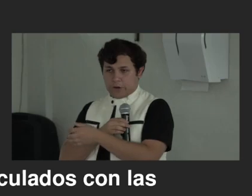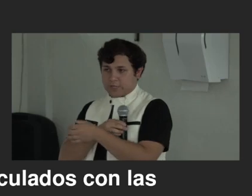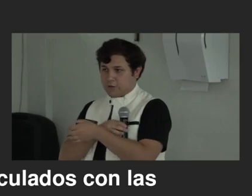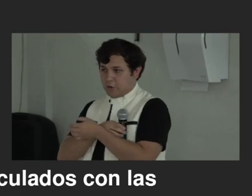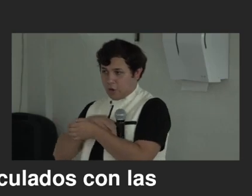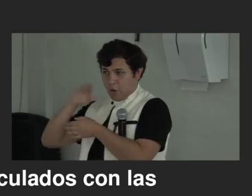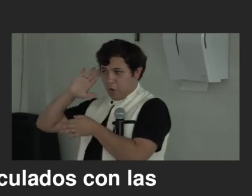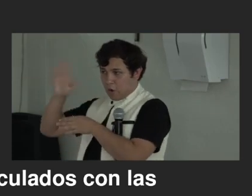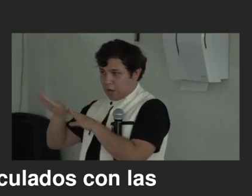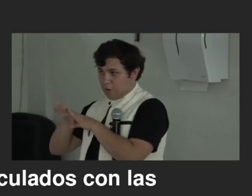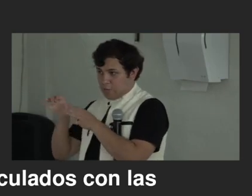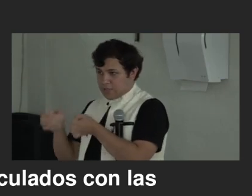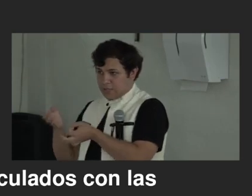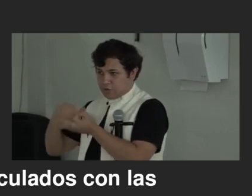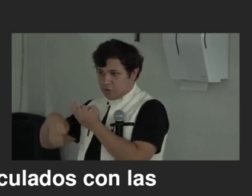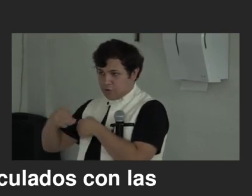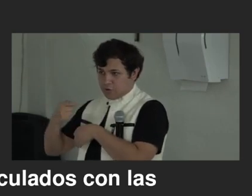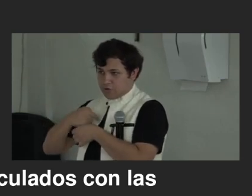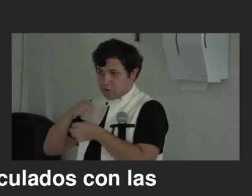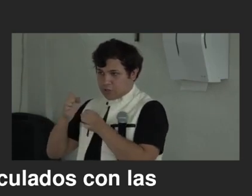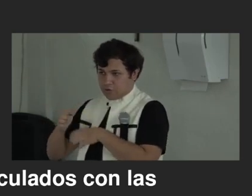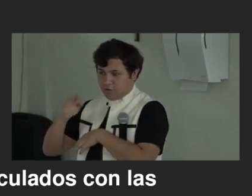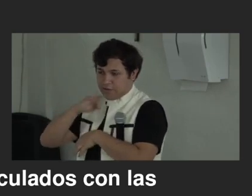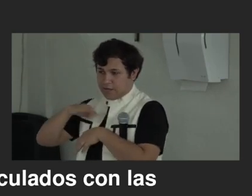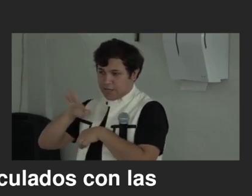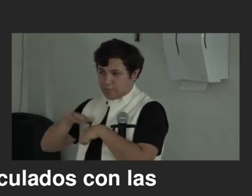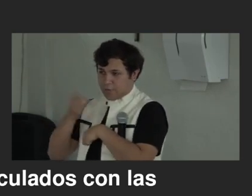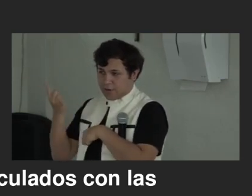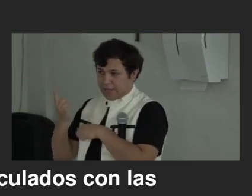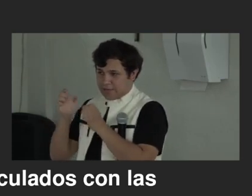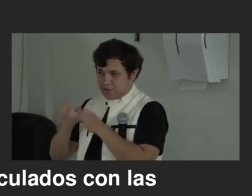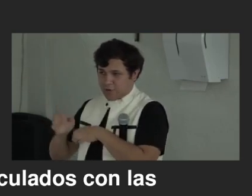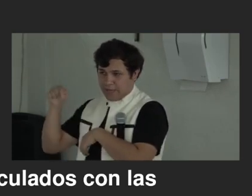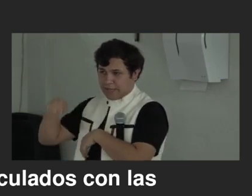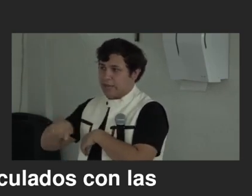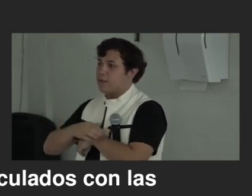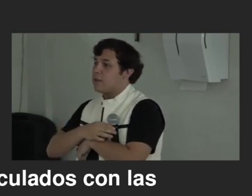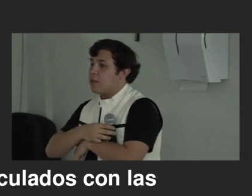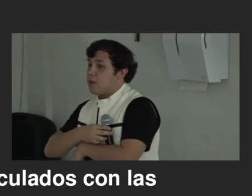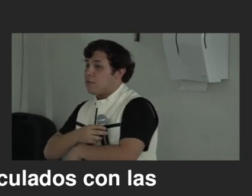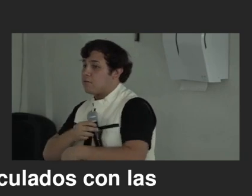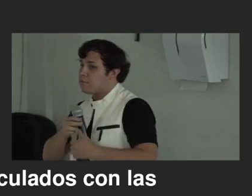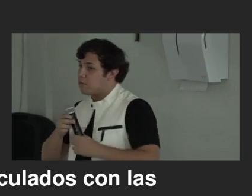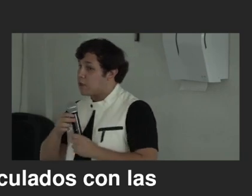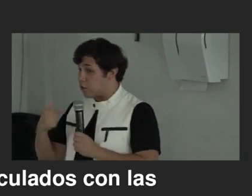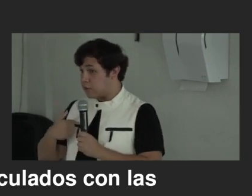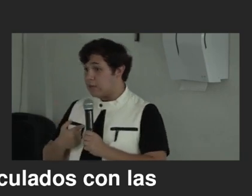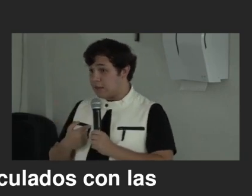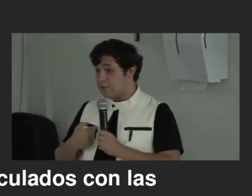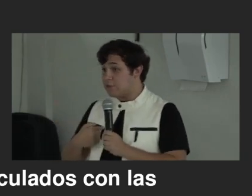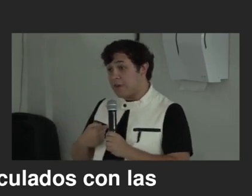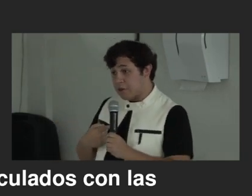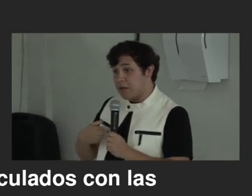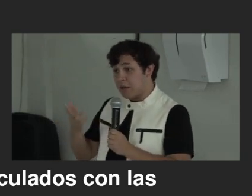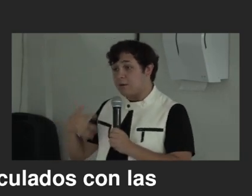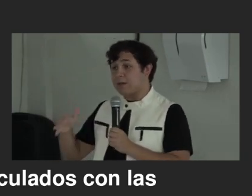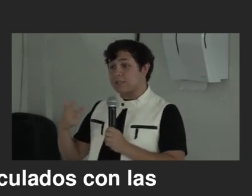esto. Hola, ¿cómo están todos? Yo estoy feliz porque estoy aquí. Estoy utilizando español y lengua de